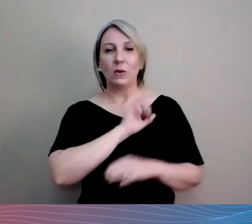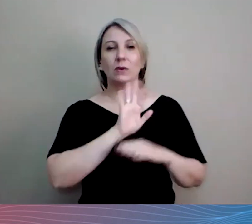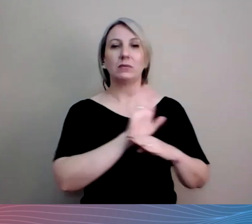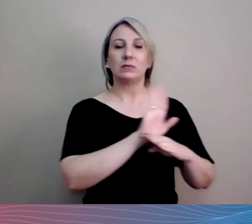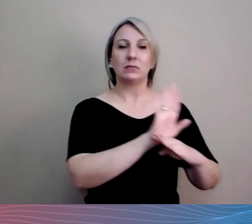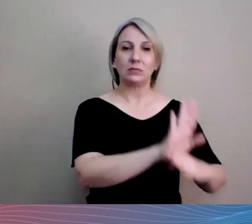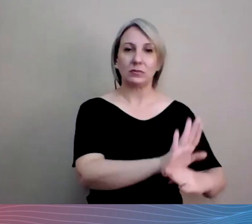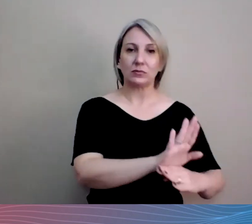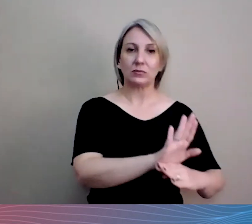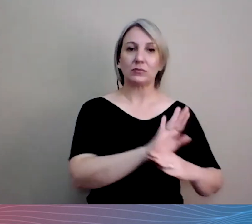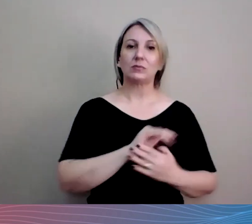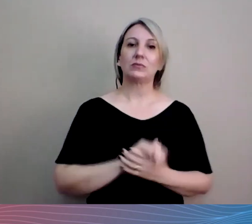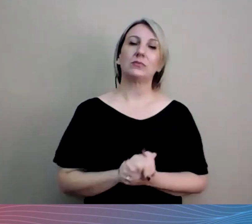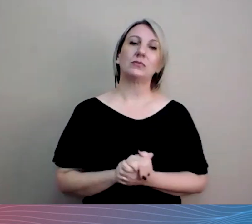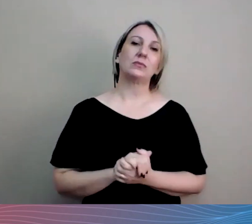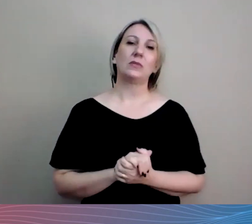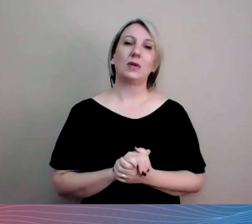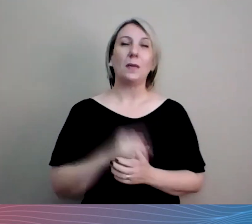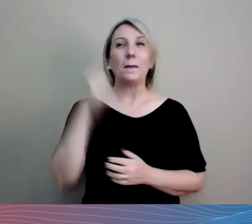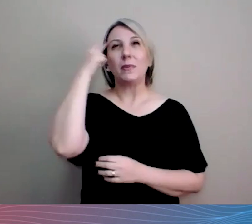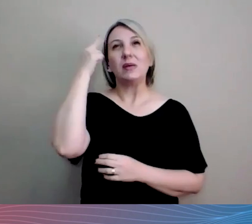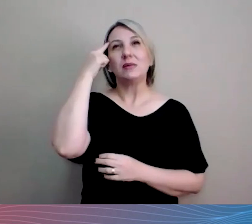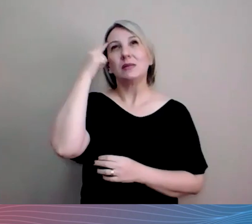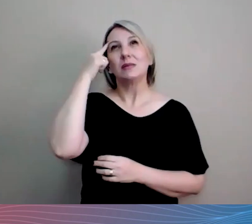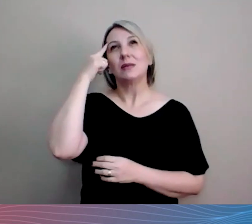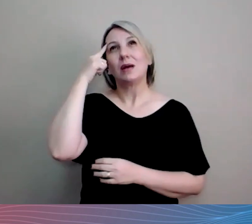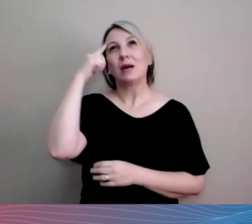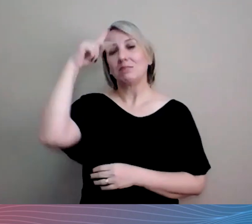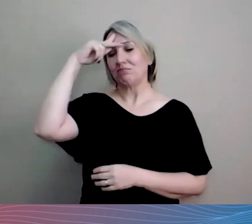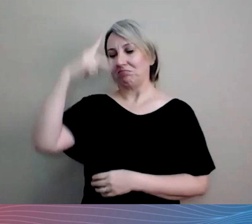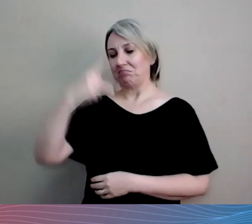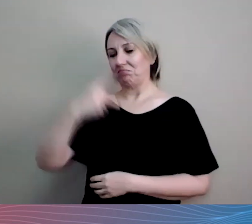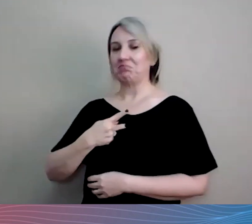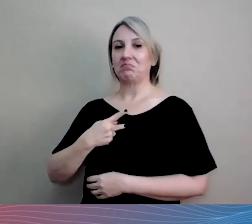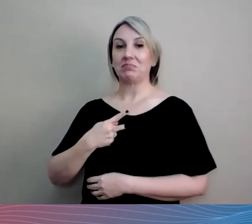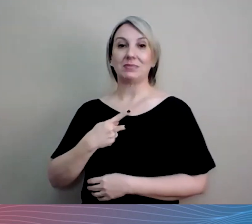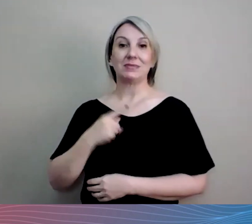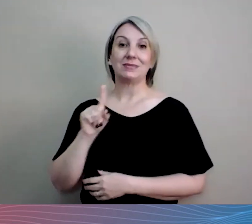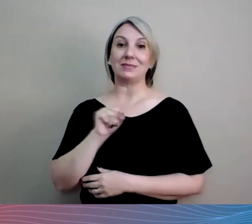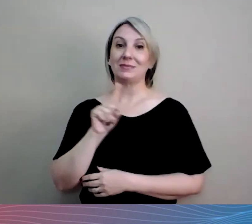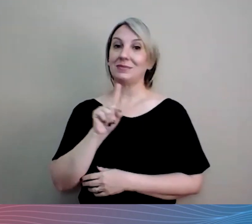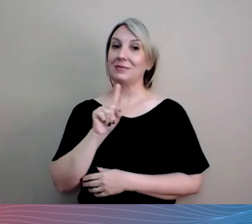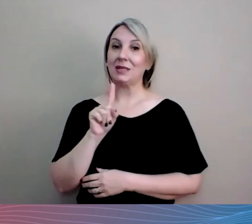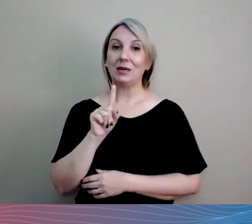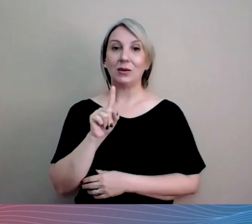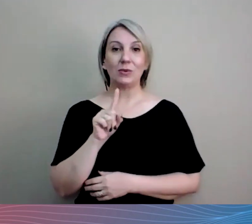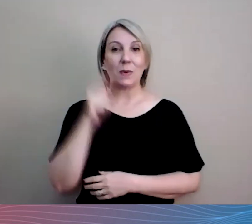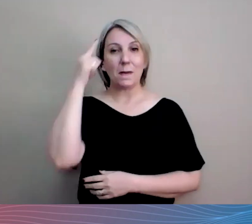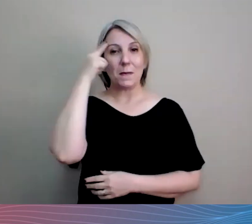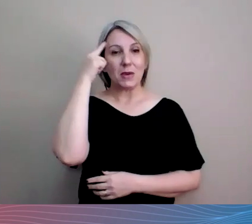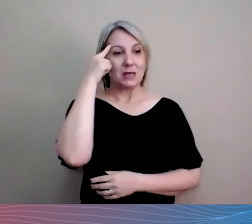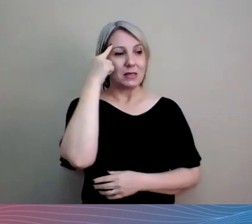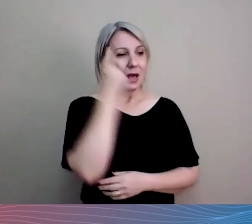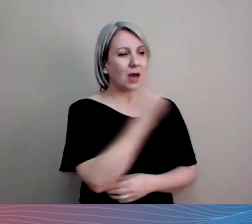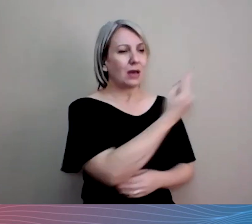que é propriamente seu, mas também cada qual o que é dos outros. Não diga